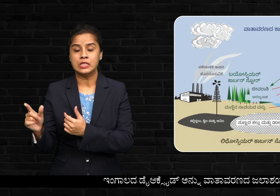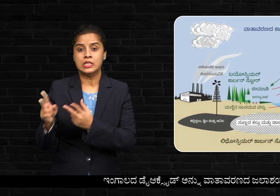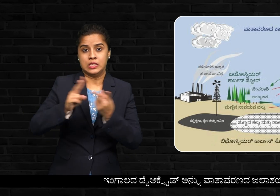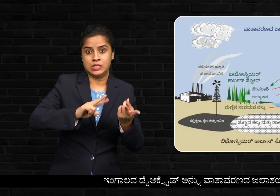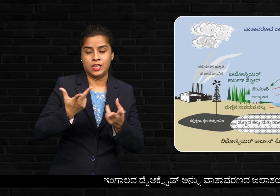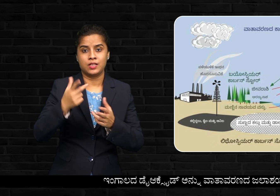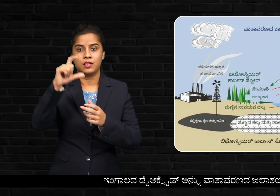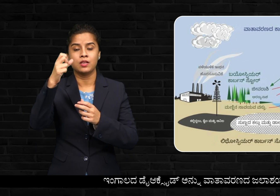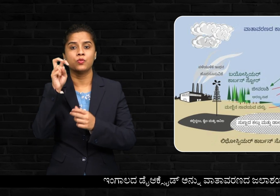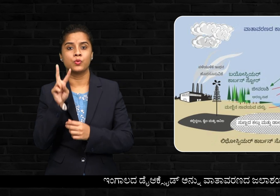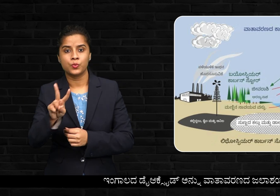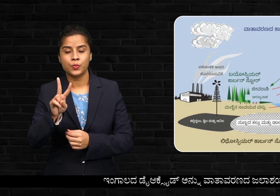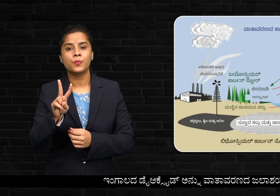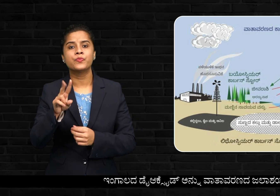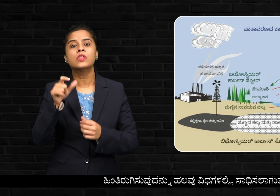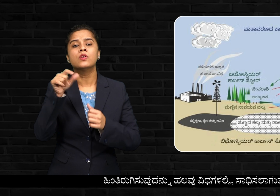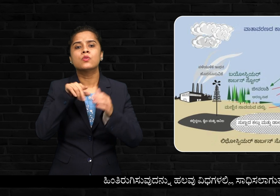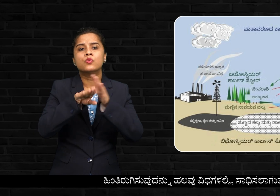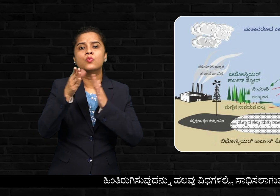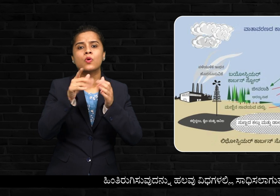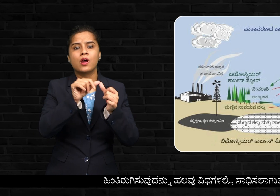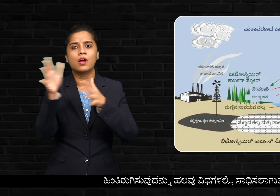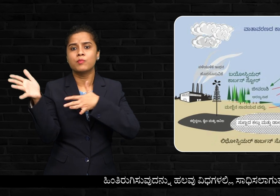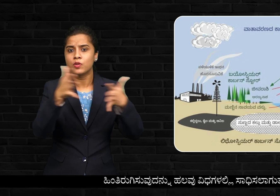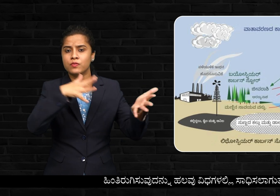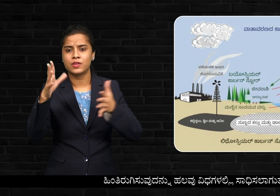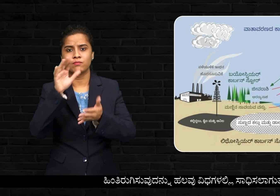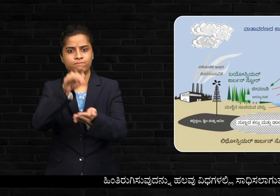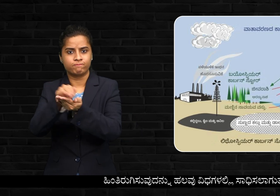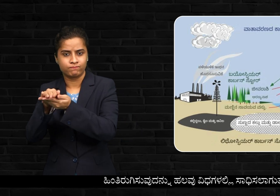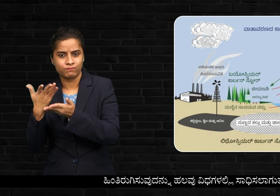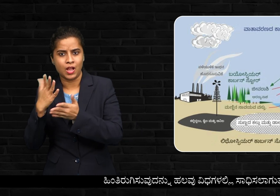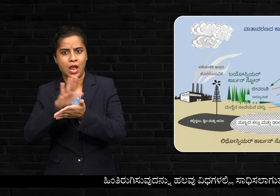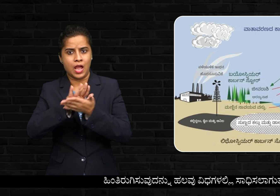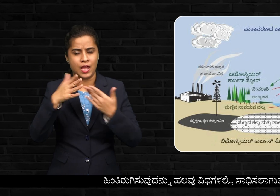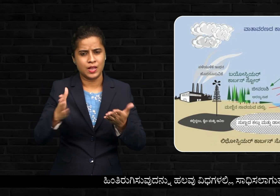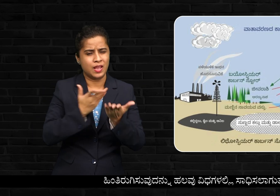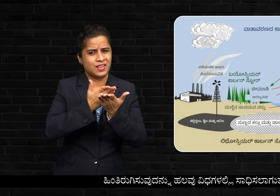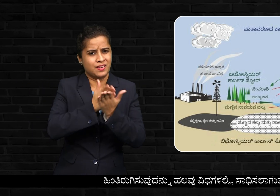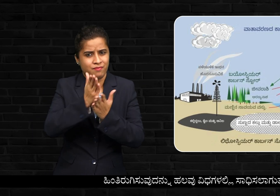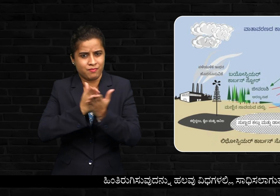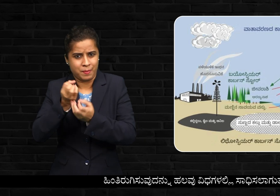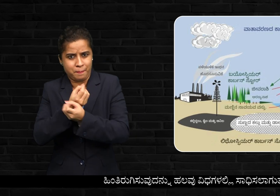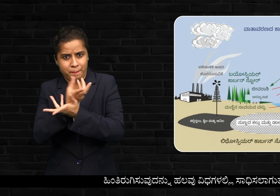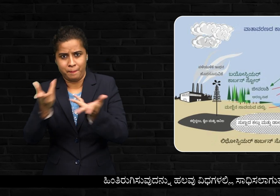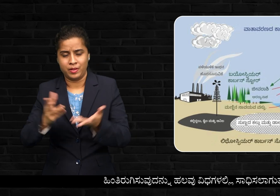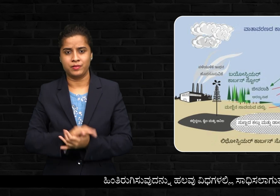ಇಂಗಾಲದ ಡೈಆಕ್ಸೈಡ್ ಅನ್ನ ವಾತಾವರಣದ ಜಲಾಶಯಕ್ಕೆ ಹಿಂತಿರುಗಿಸುವುದನ್ನು ಹಲವು ವಿಧಗಳಲ್ಲಿ ಸಾಧಿಸಲಾಗುತ್ತೆ.